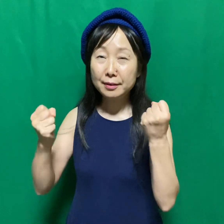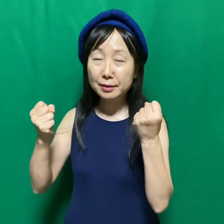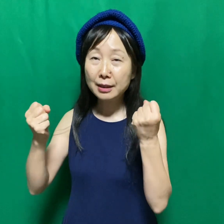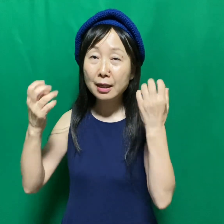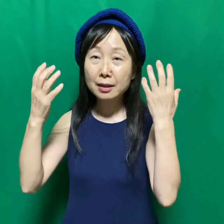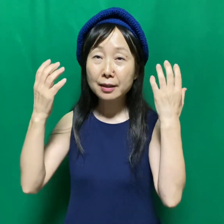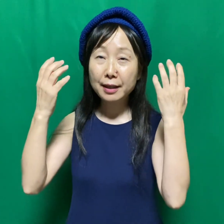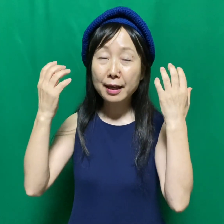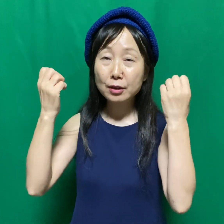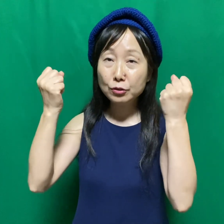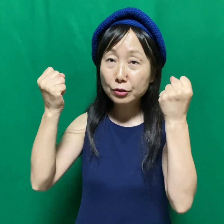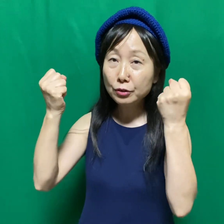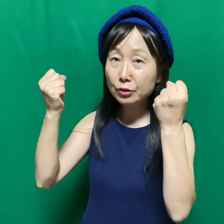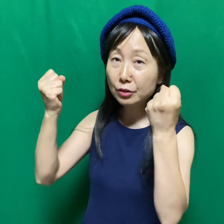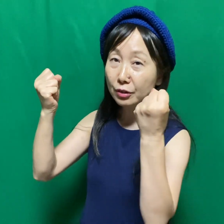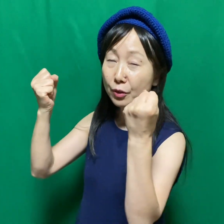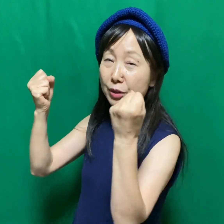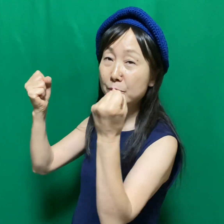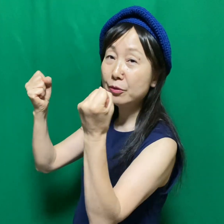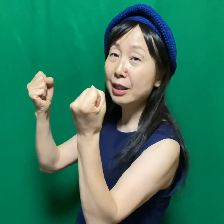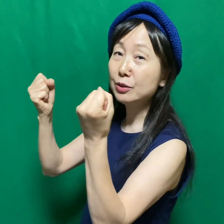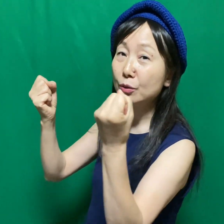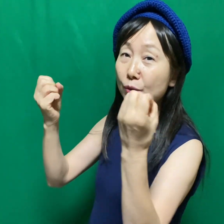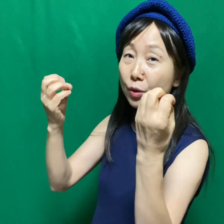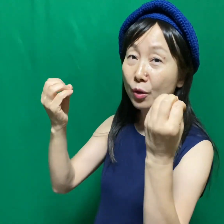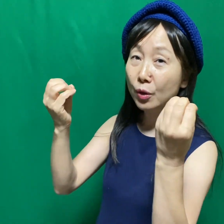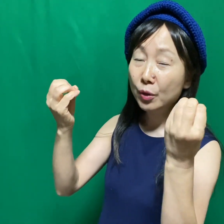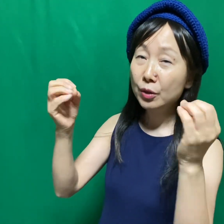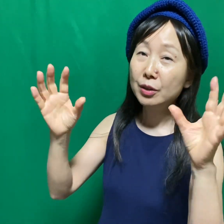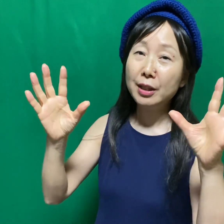じゃんけんぐーよりもね、ちょっと、